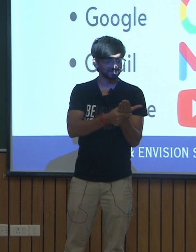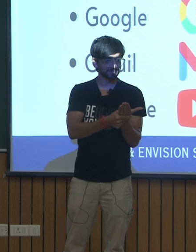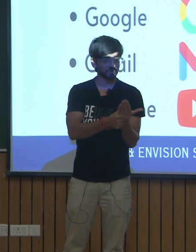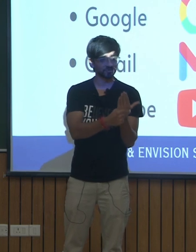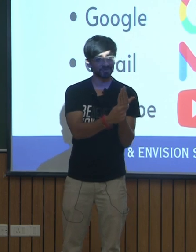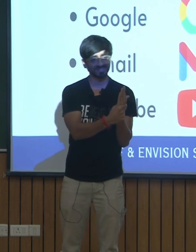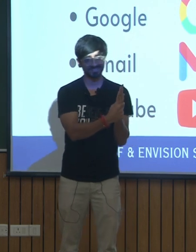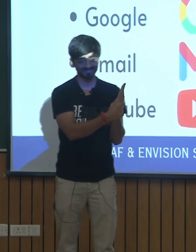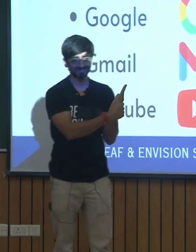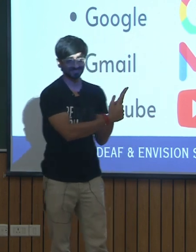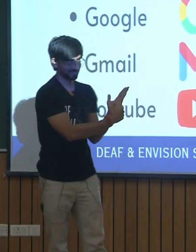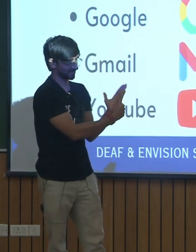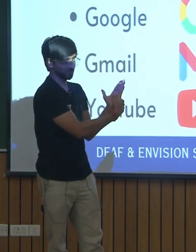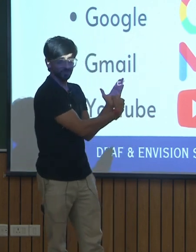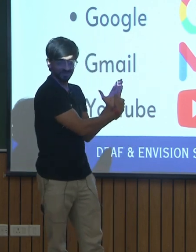We hold phone like this, scroll,